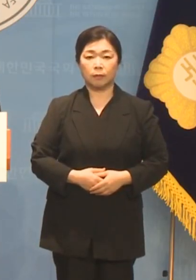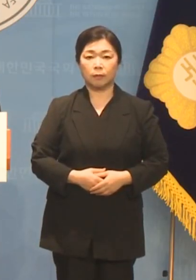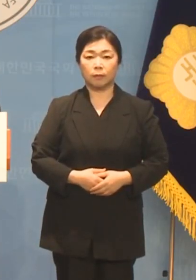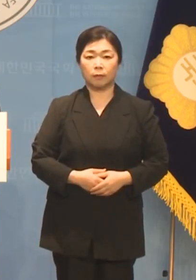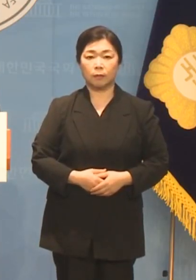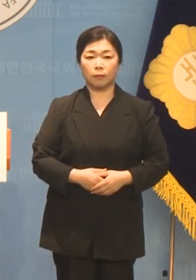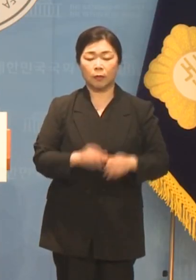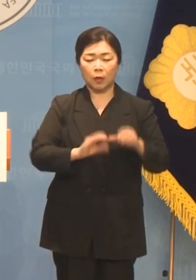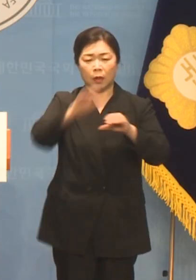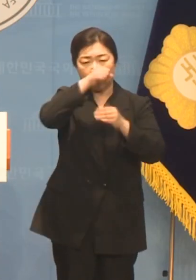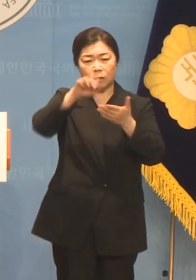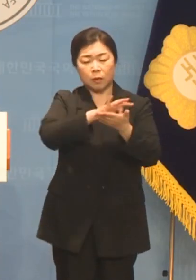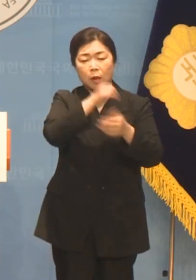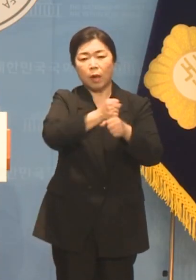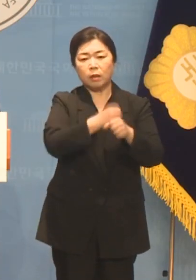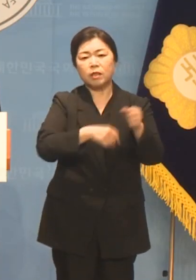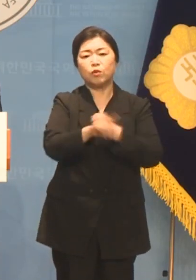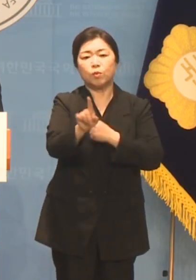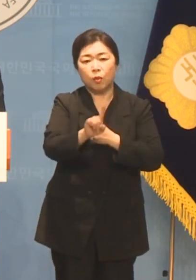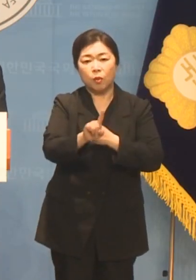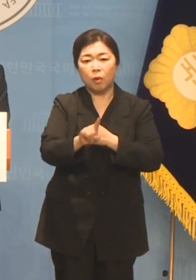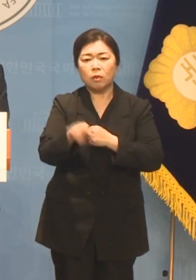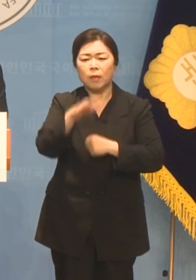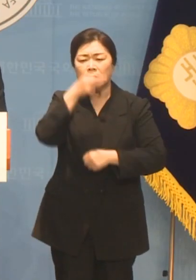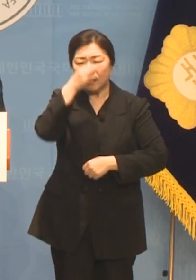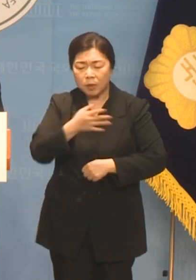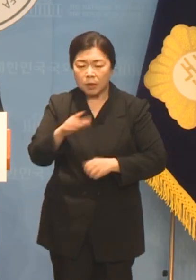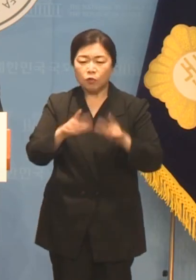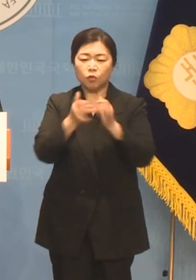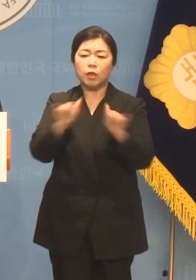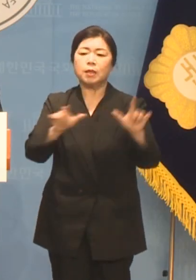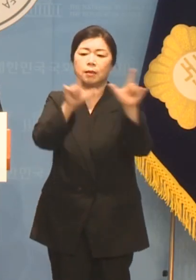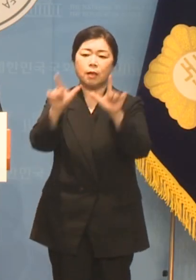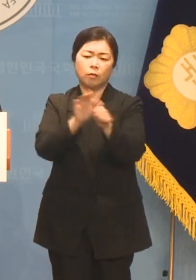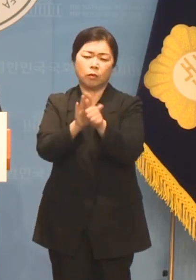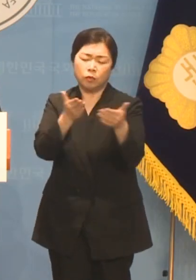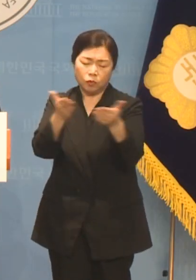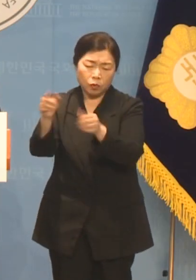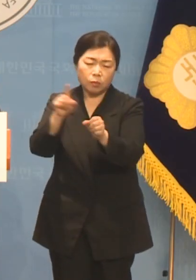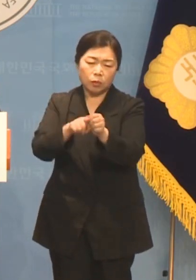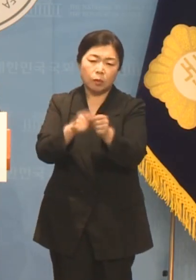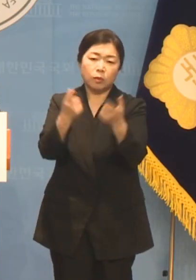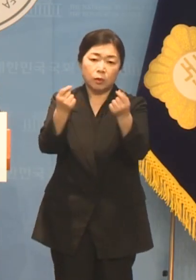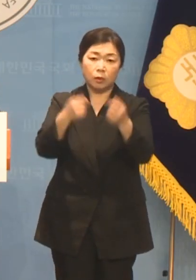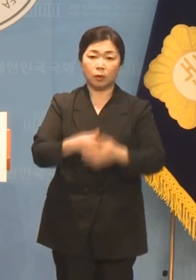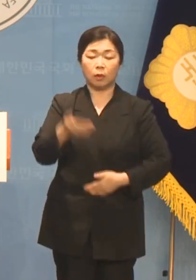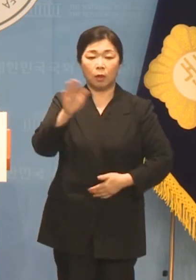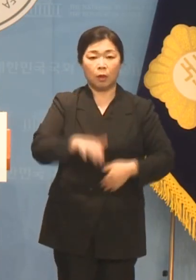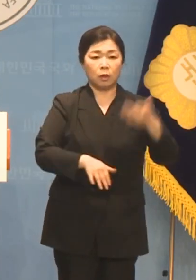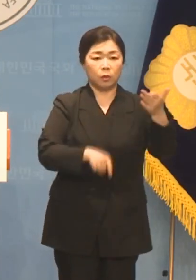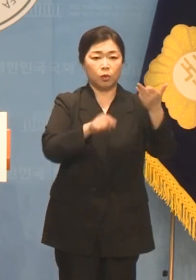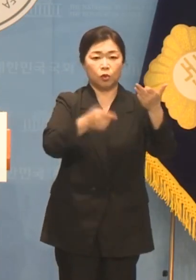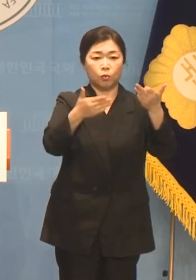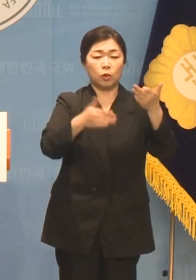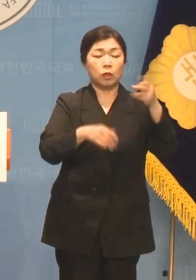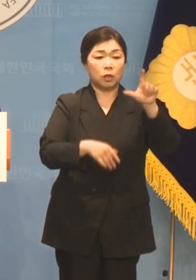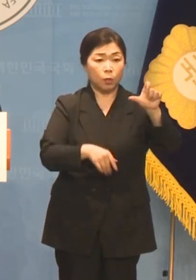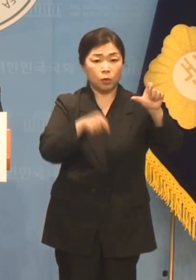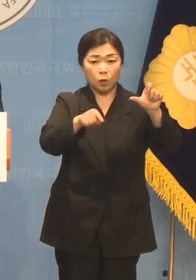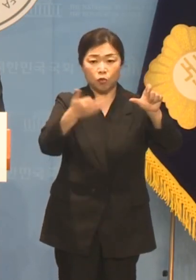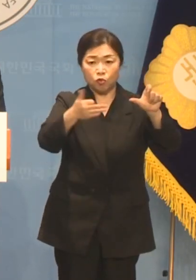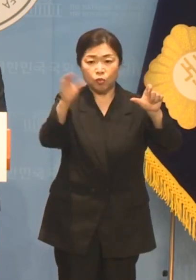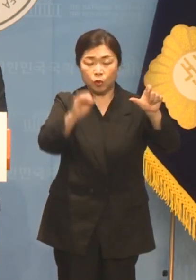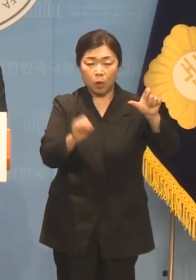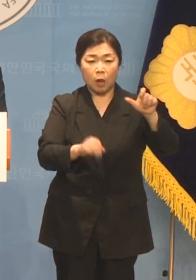추경은 벼랑 끝에 몰린 서민의 고통을 직접 들어줘야 합니다. 하지만 대북 금리 수준인 15.9%로 빌려주는 대출 늘려주고